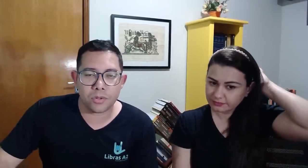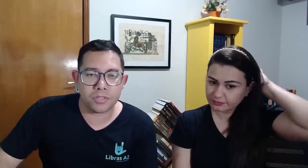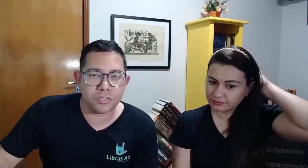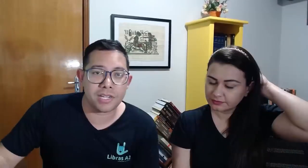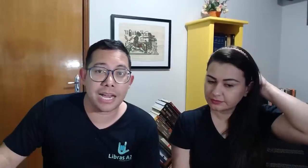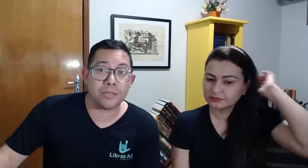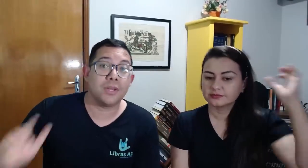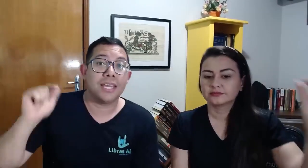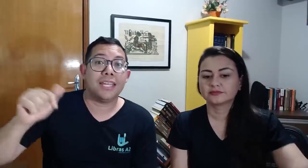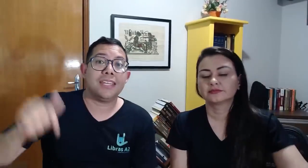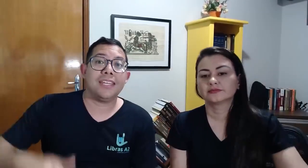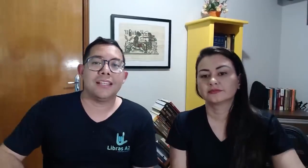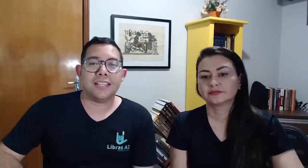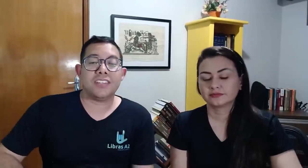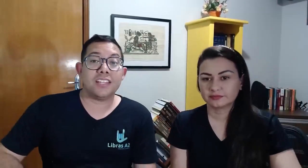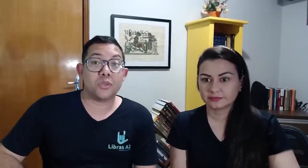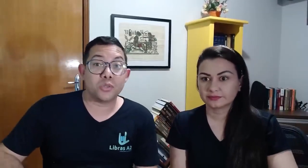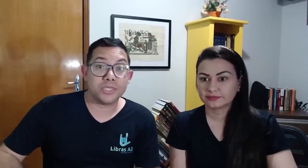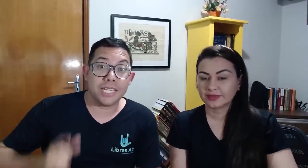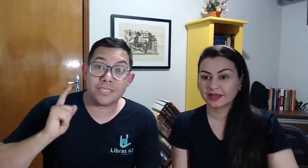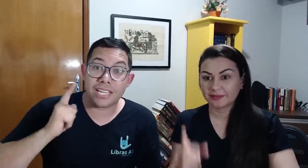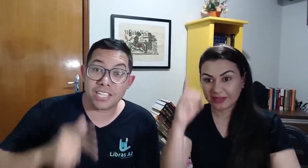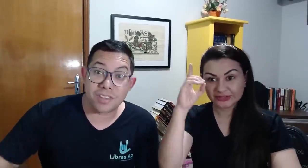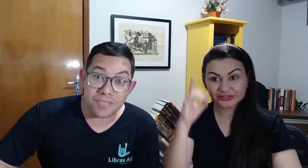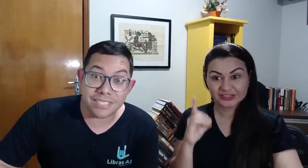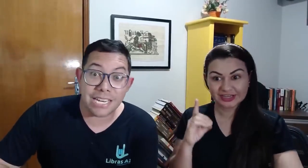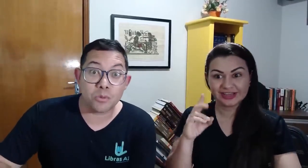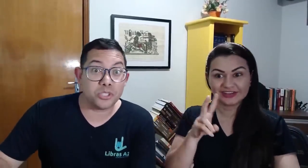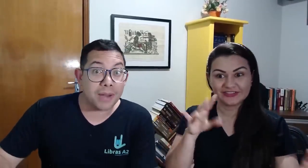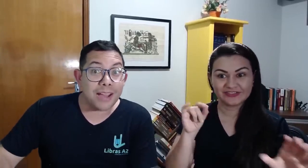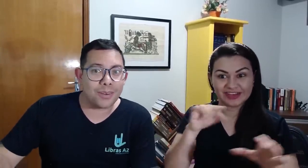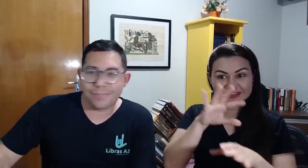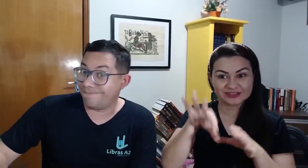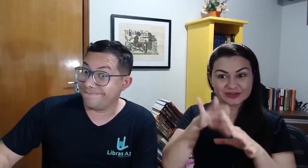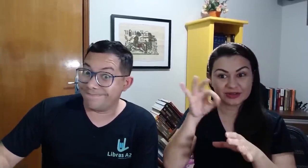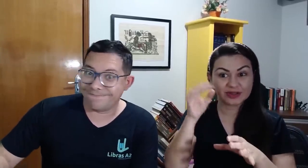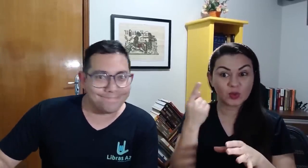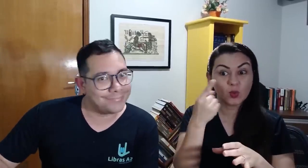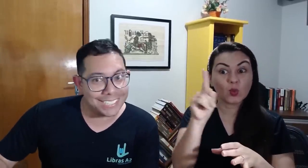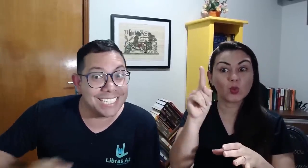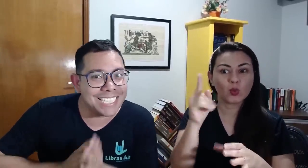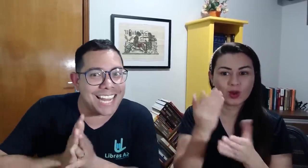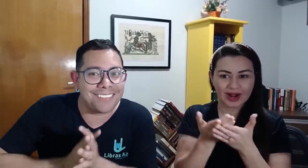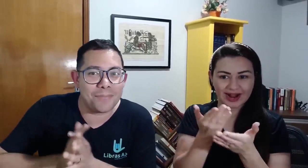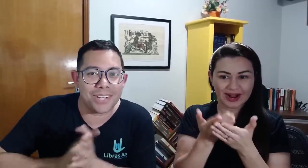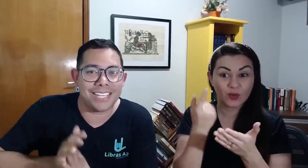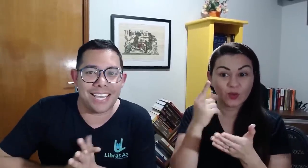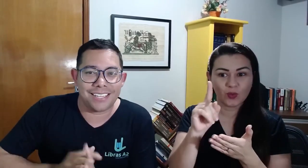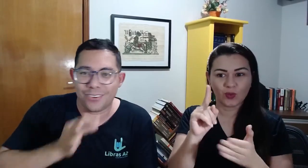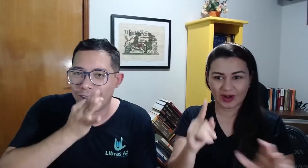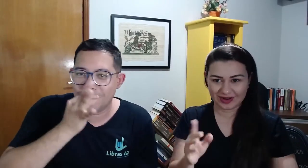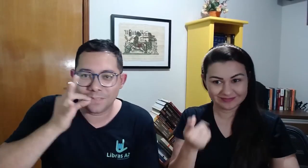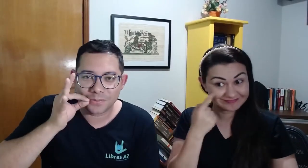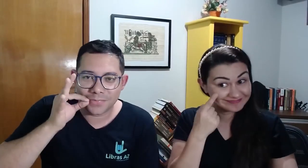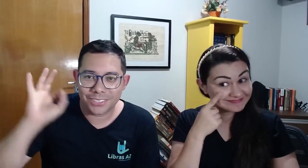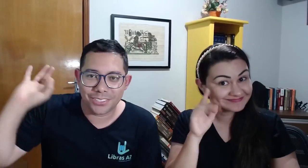o certificado e ter direito aos sorteios que a gente vai fazer na última aula, hein? O que será que vem por aí, hein? Ó, deixa eu